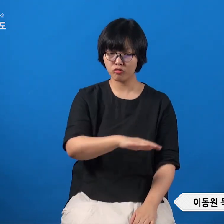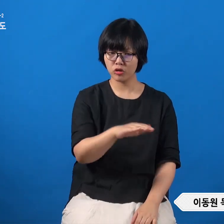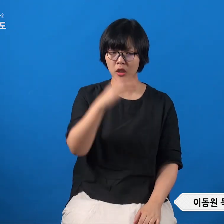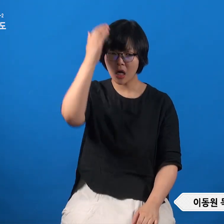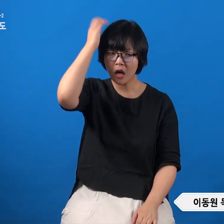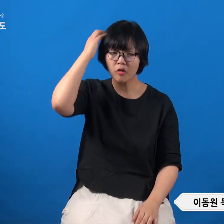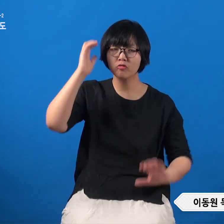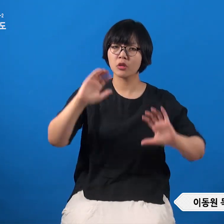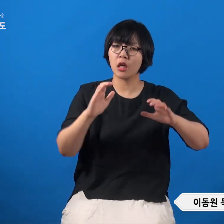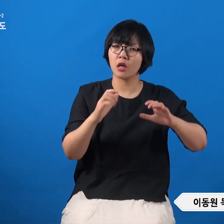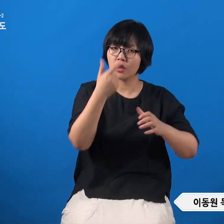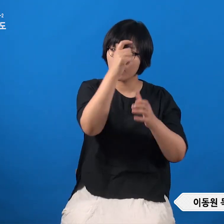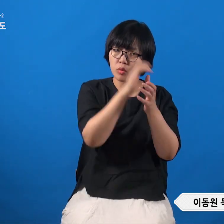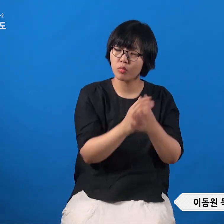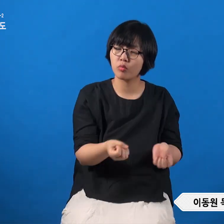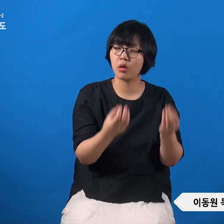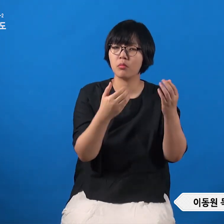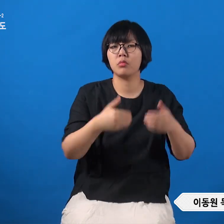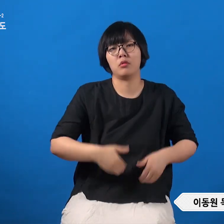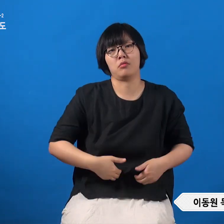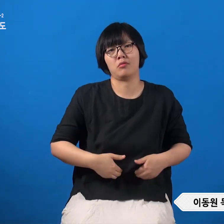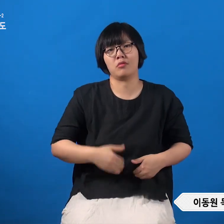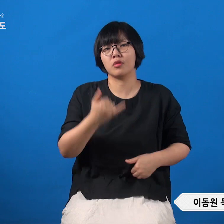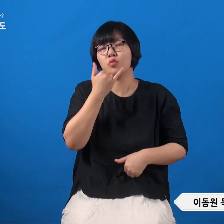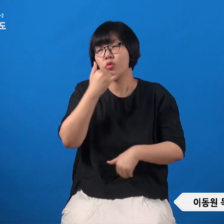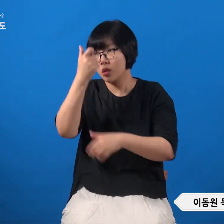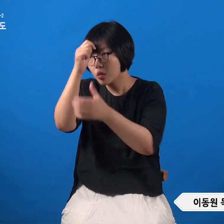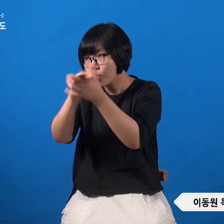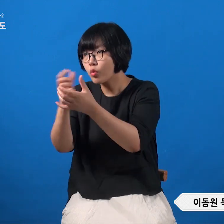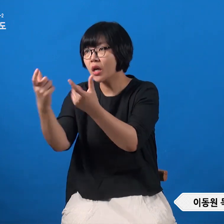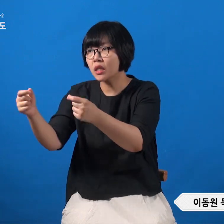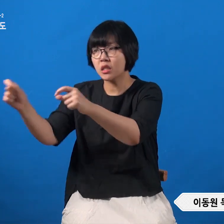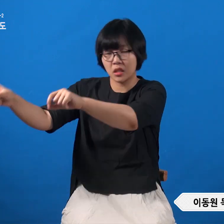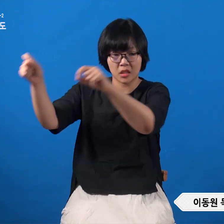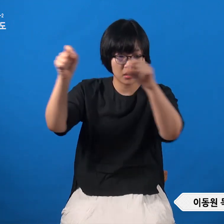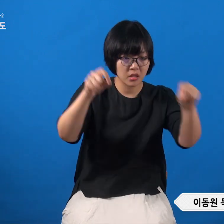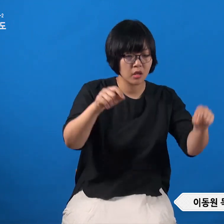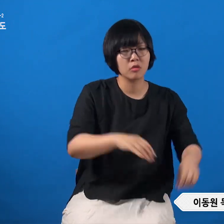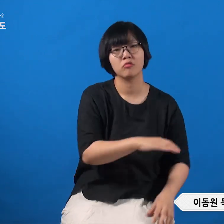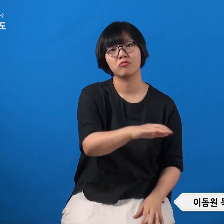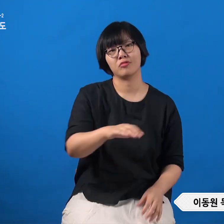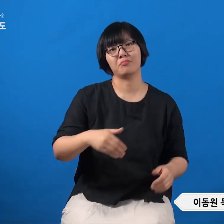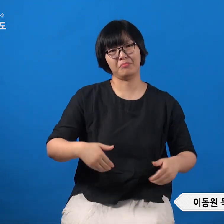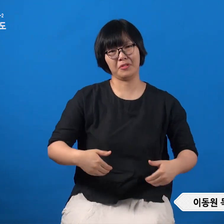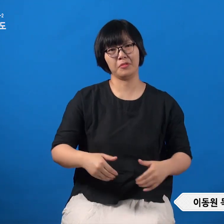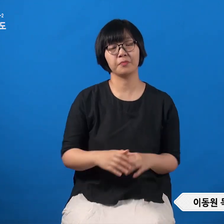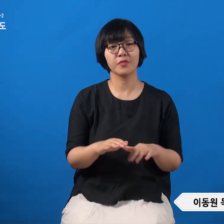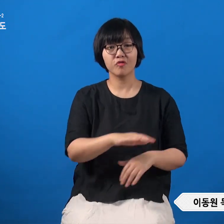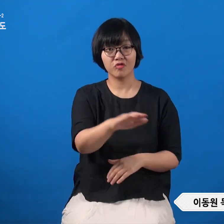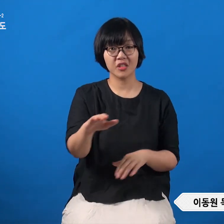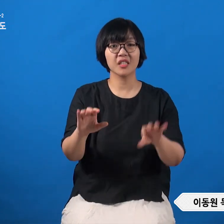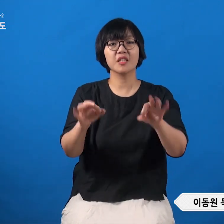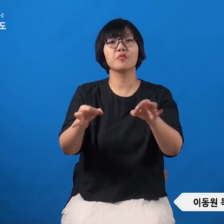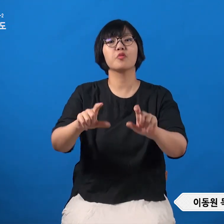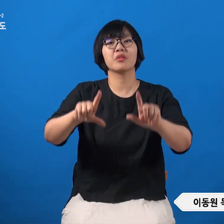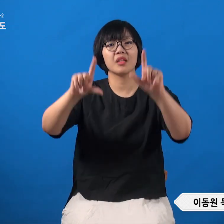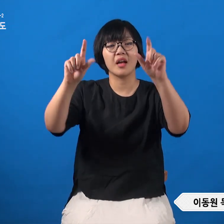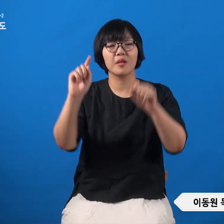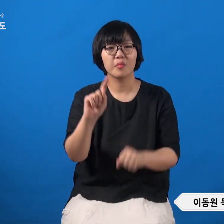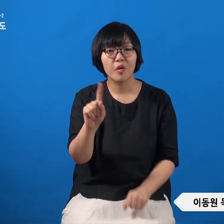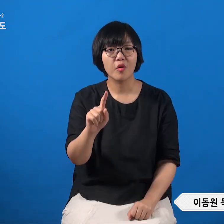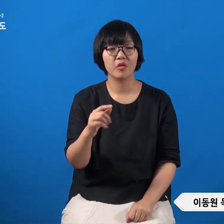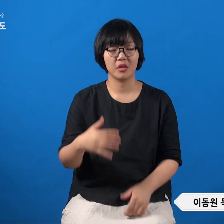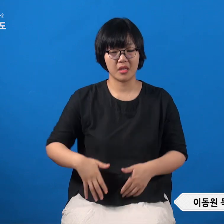이 기도회가 필요하지 않습니다. 나는 이 남북 정상회담이 열리는 금주 금요일까지